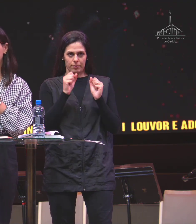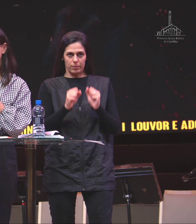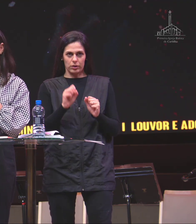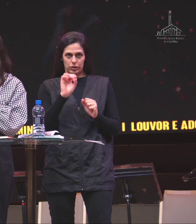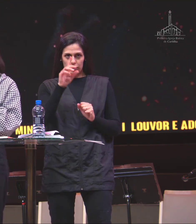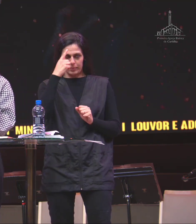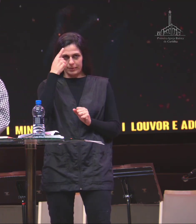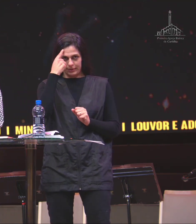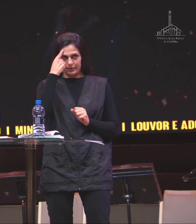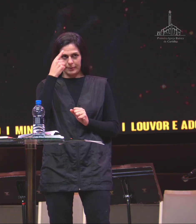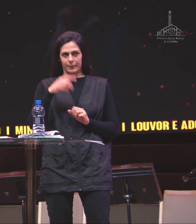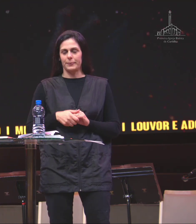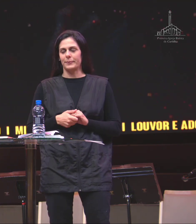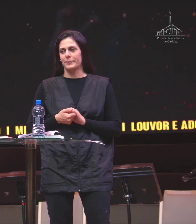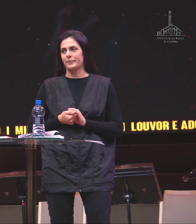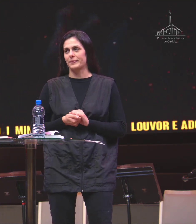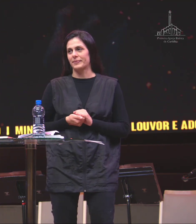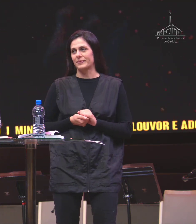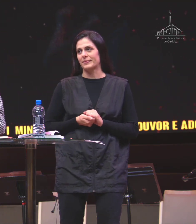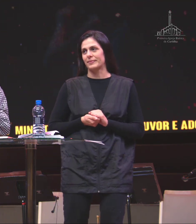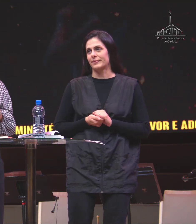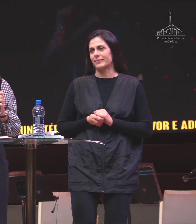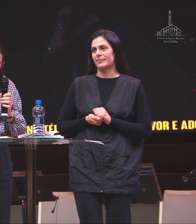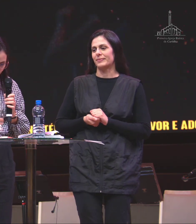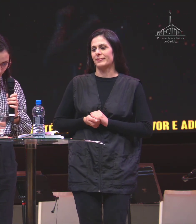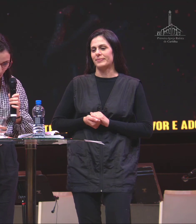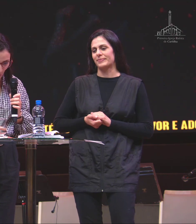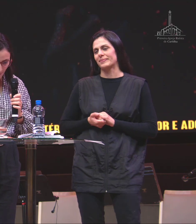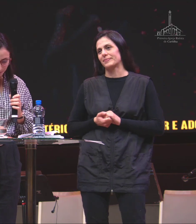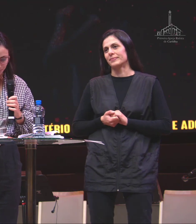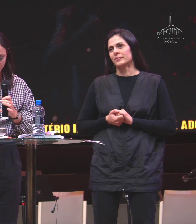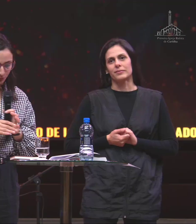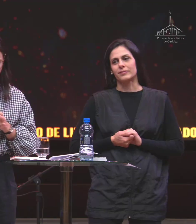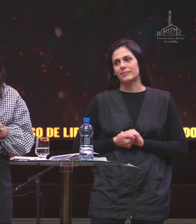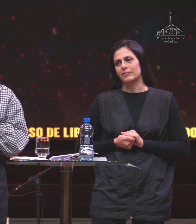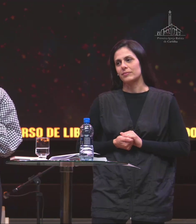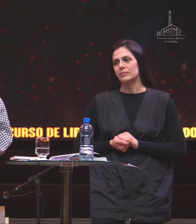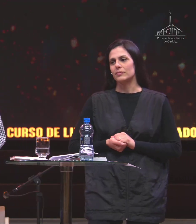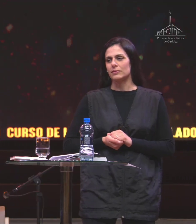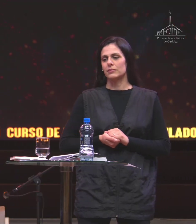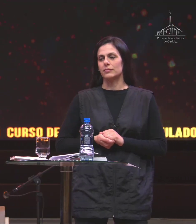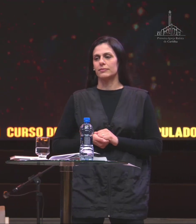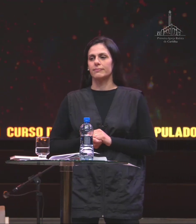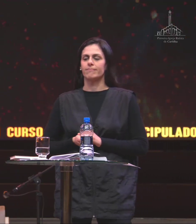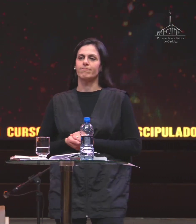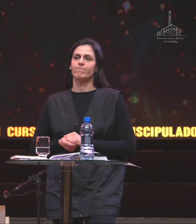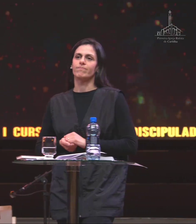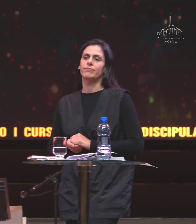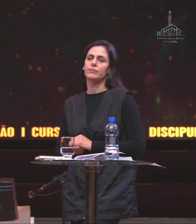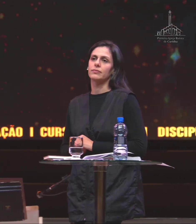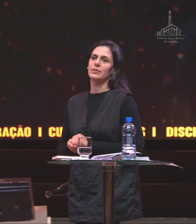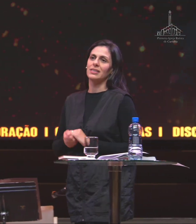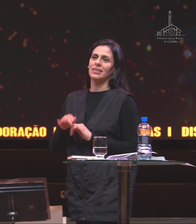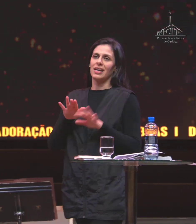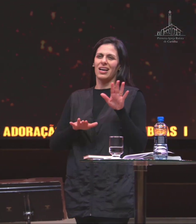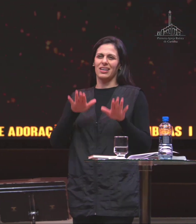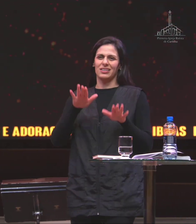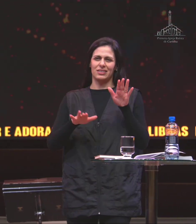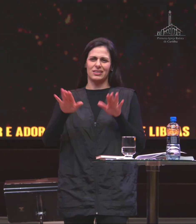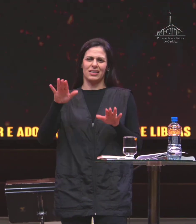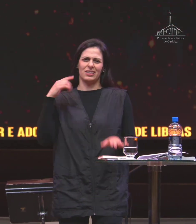de Deus, não estou fazendo aquilo que Deus gostaria que eu fizesse. Mas aí Deus manda você fazer as coisas e você não faz. Você fala, Deus manda outro.